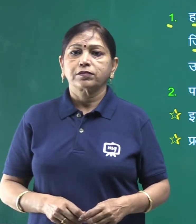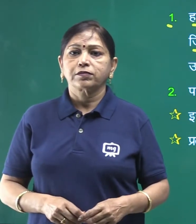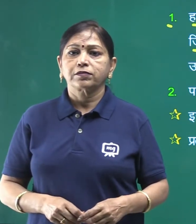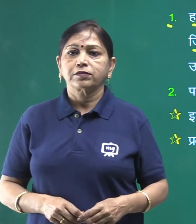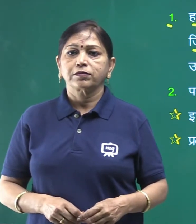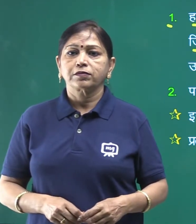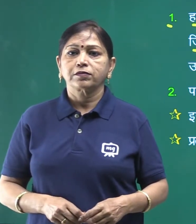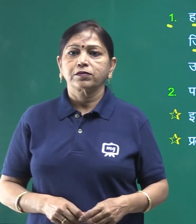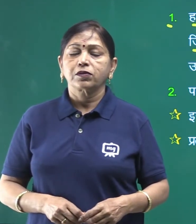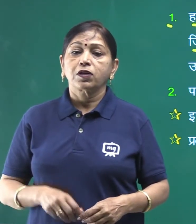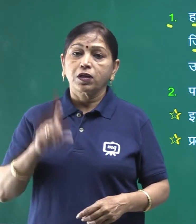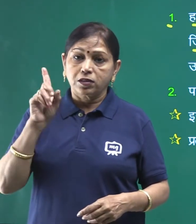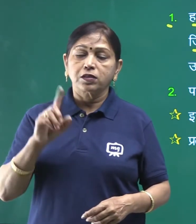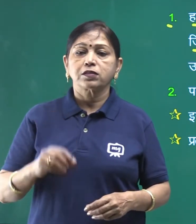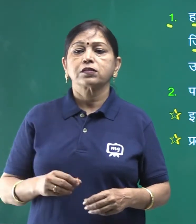जिस सामग्री से